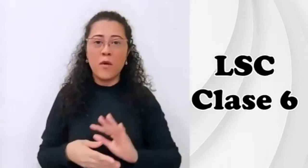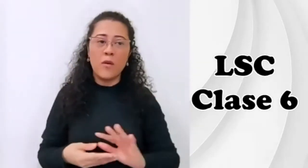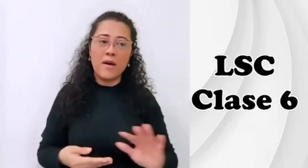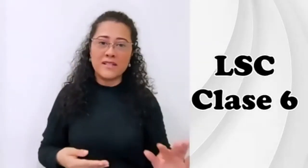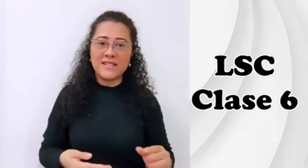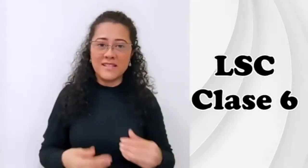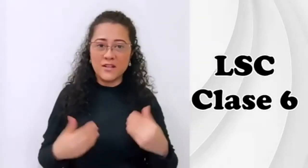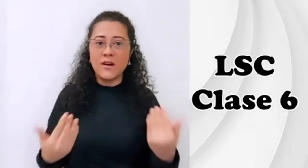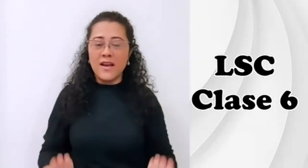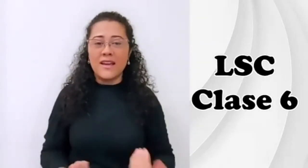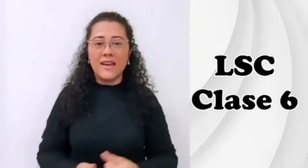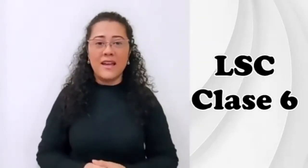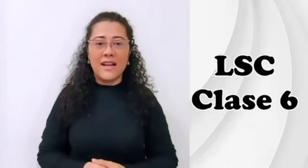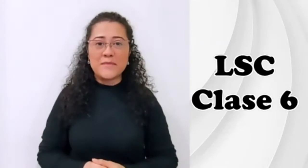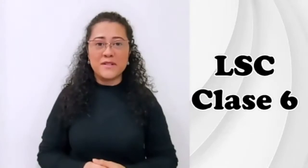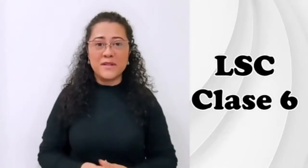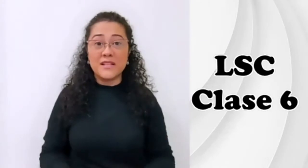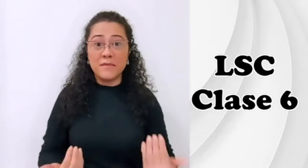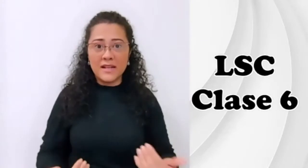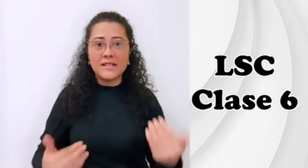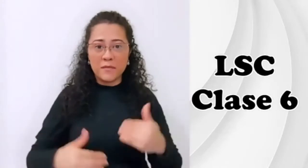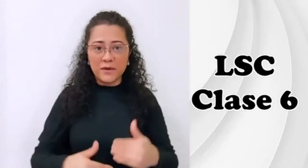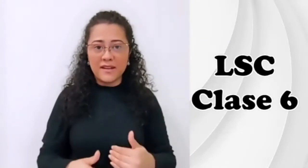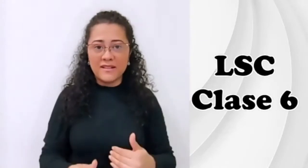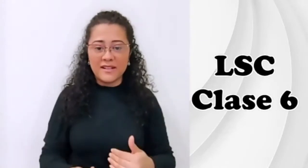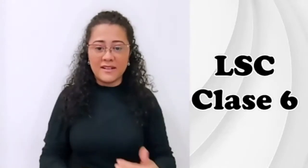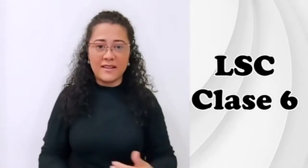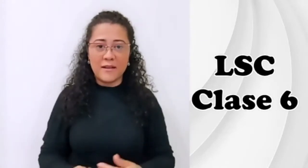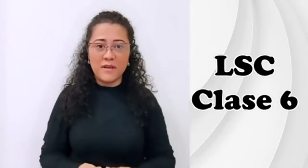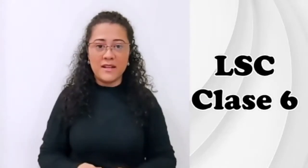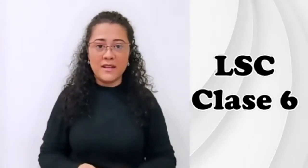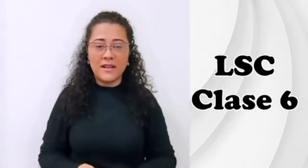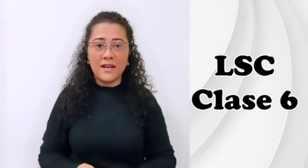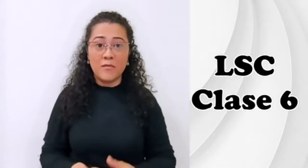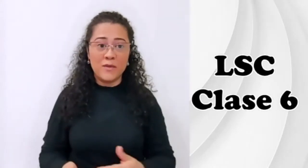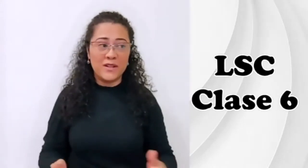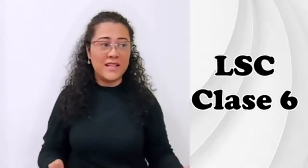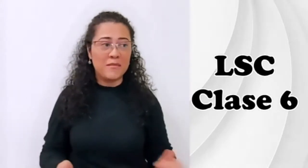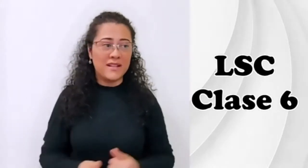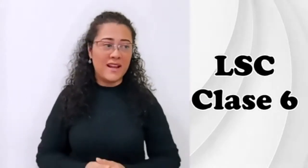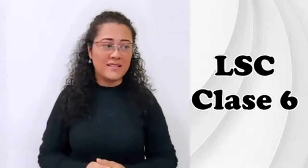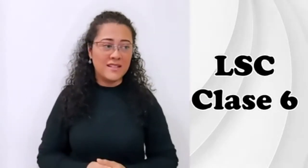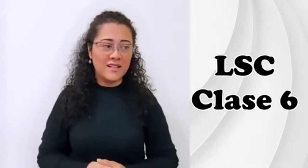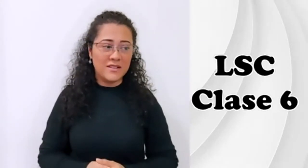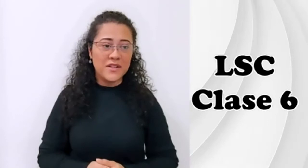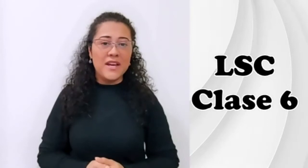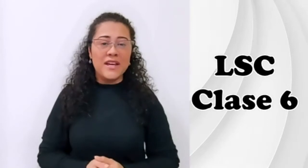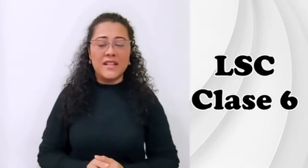lo más sencillo que las personas de mi iglesia pueden entender también en el momento de interpretar, ¿cierto?